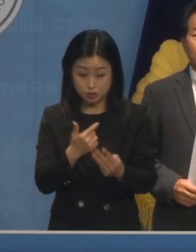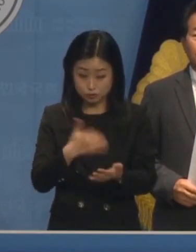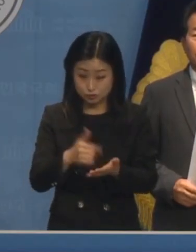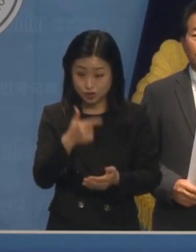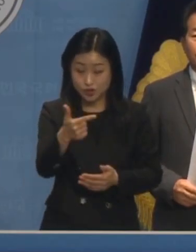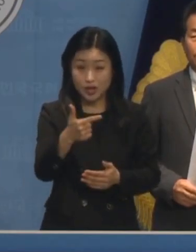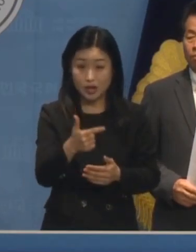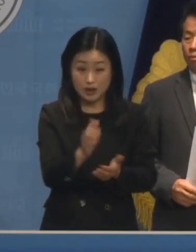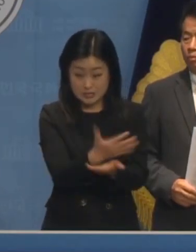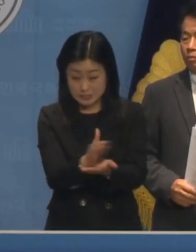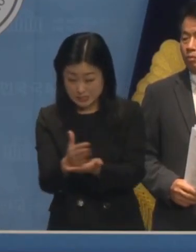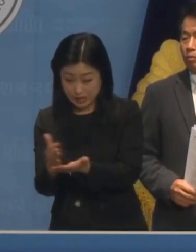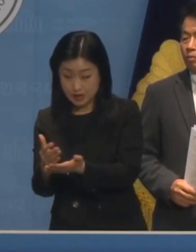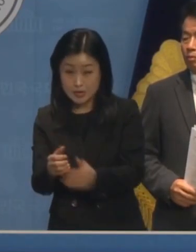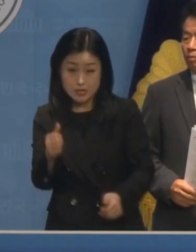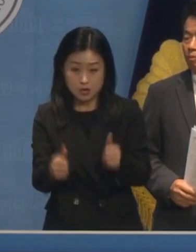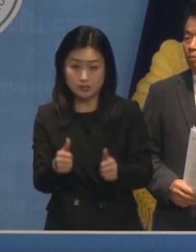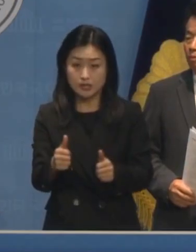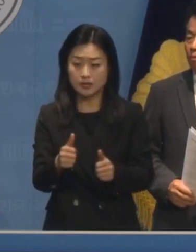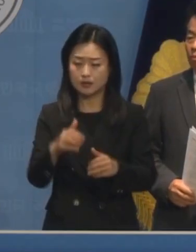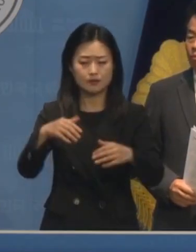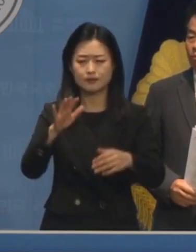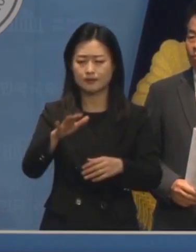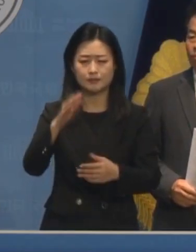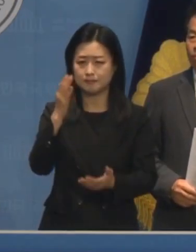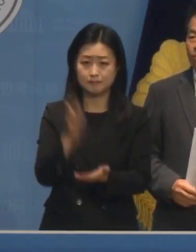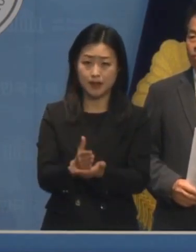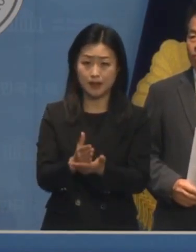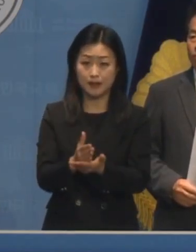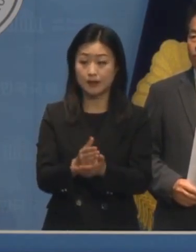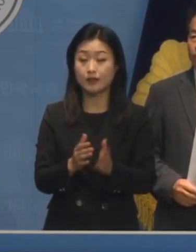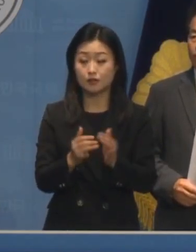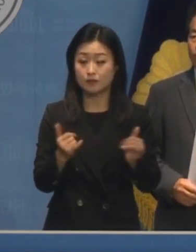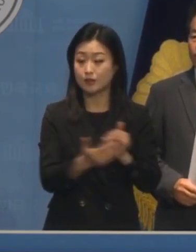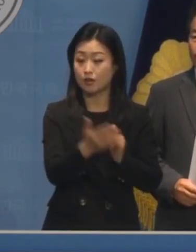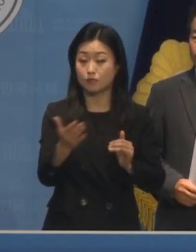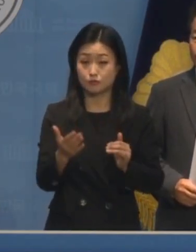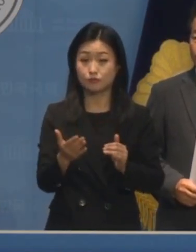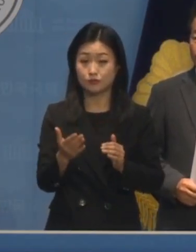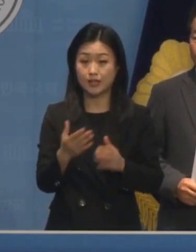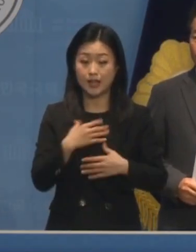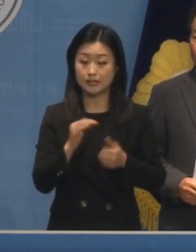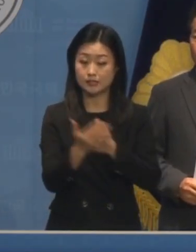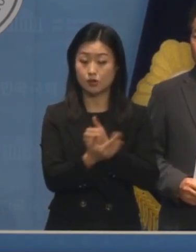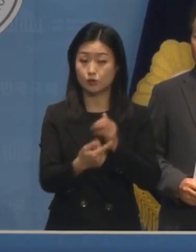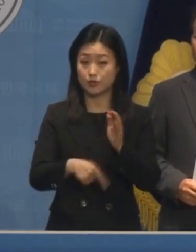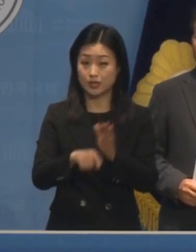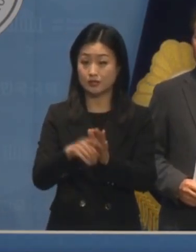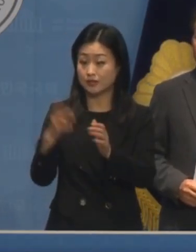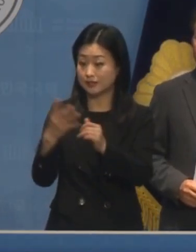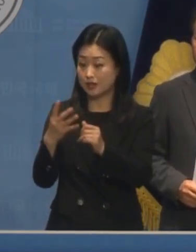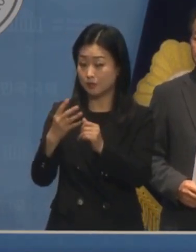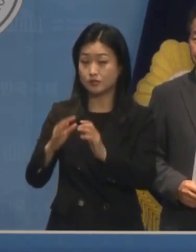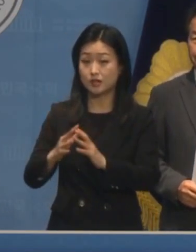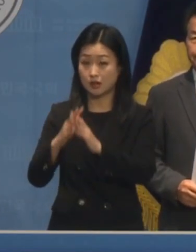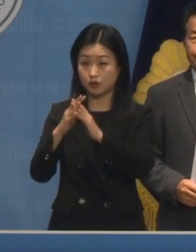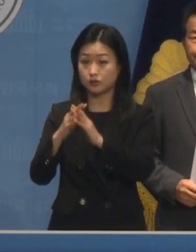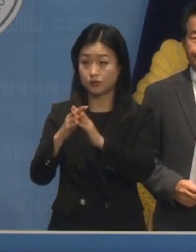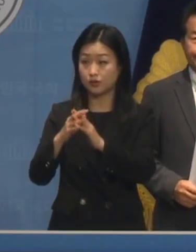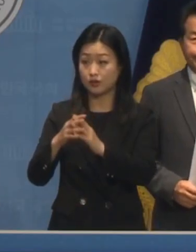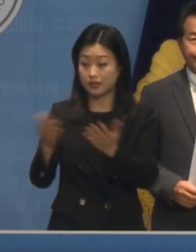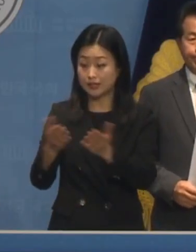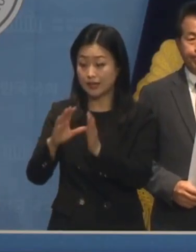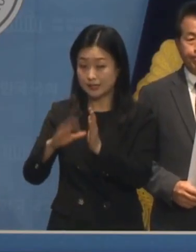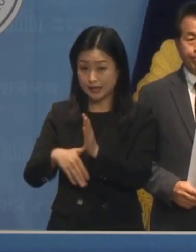하고 노동자들의 안전과 시민의 안전을 위해 4단계 확장공사에 따른 인력 충원